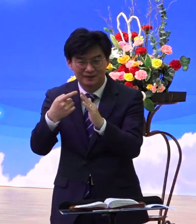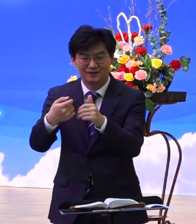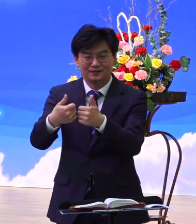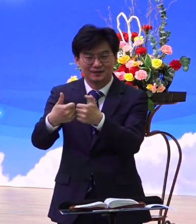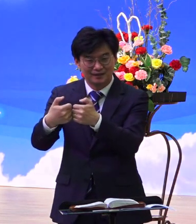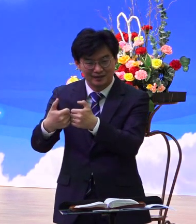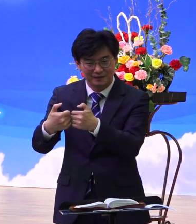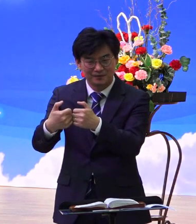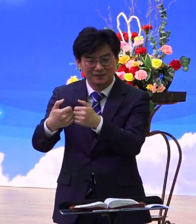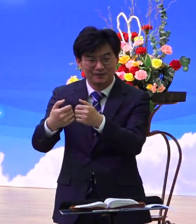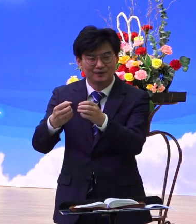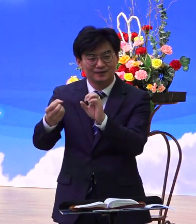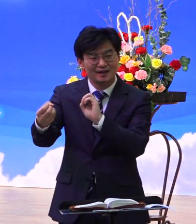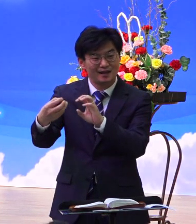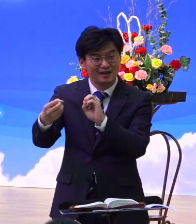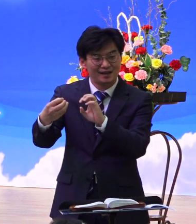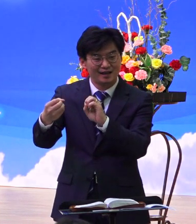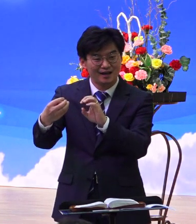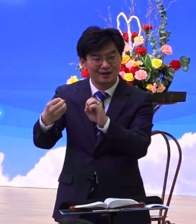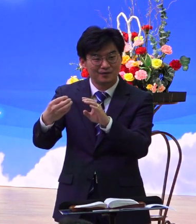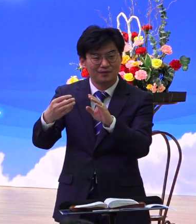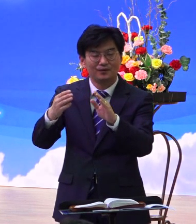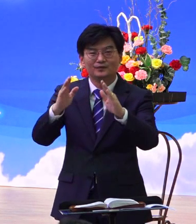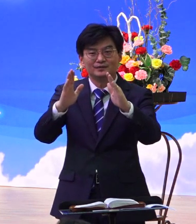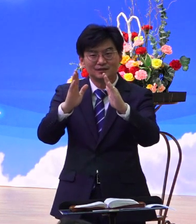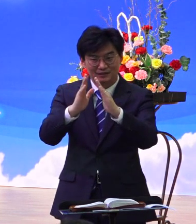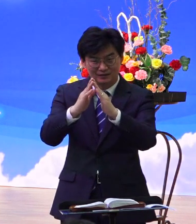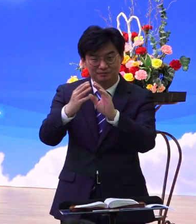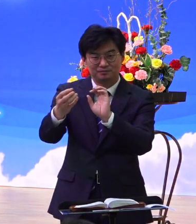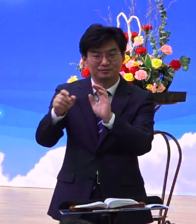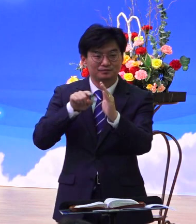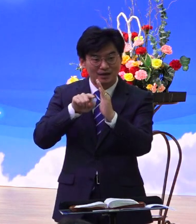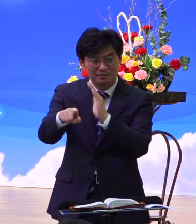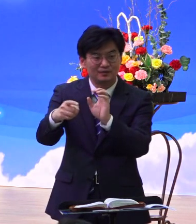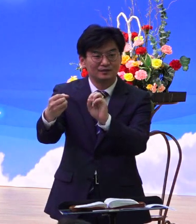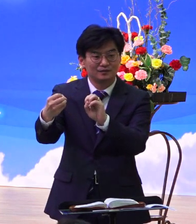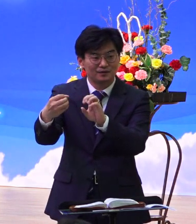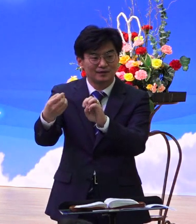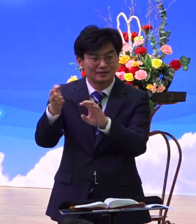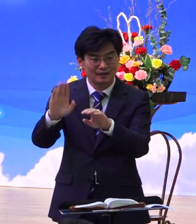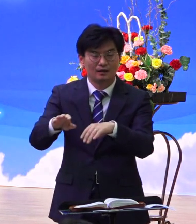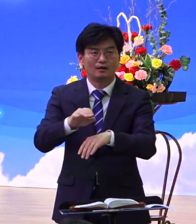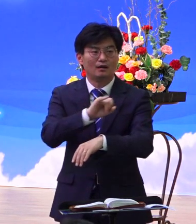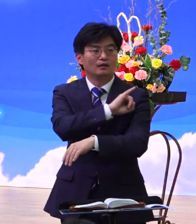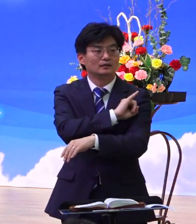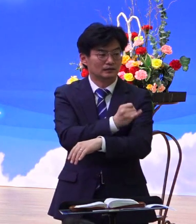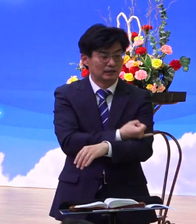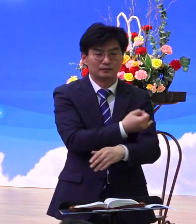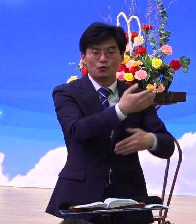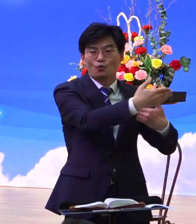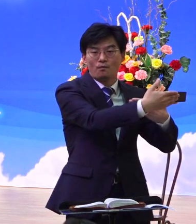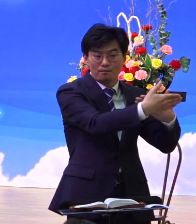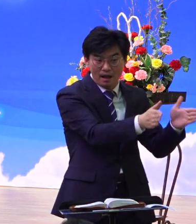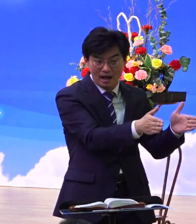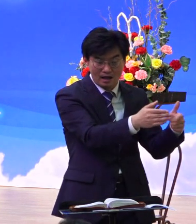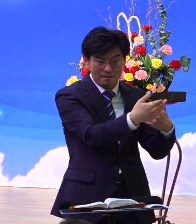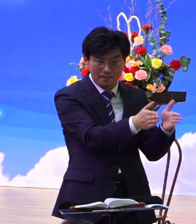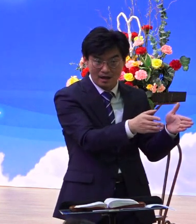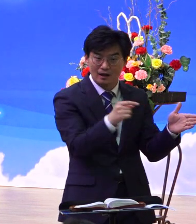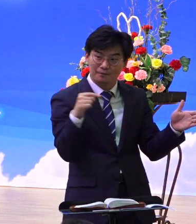나누고 기도하면서 권사님이 한 방을, 앞에 있는 방을 가르치면서 목사님 저 방이 어떤 방인지 아십니까?